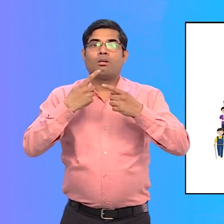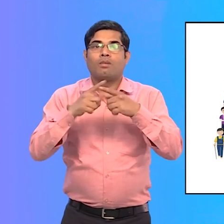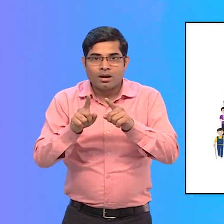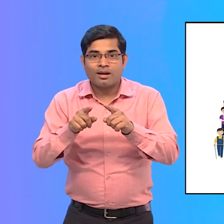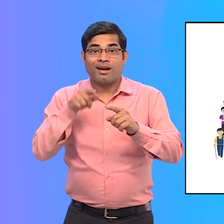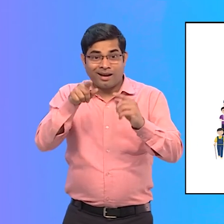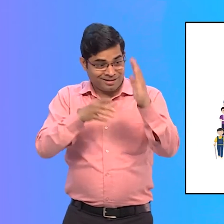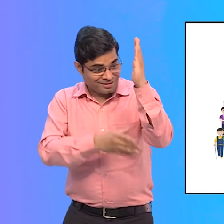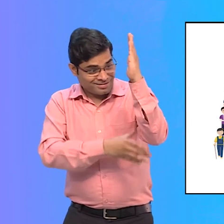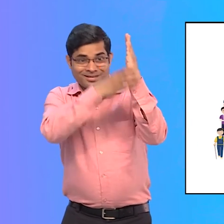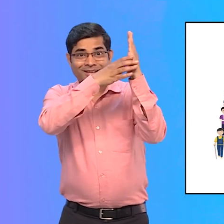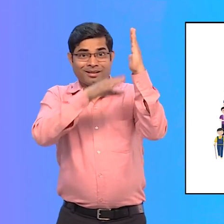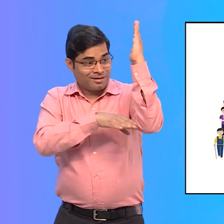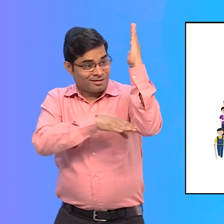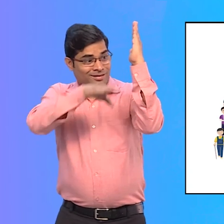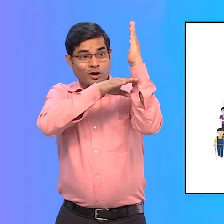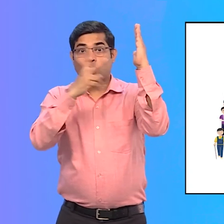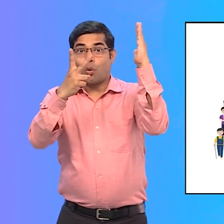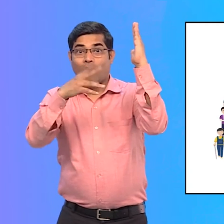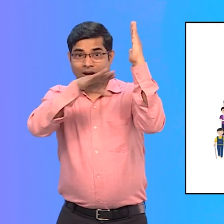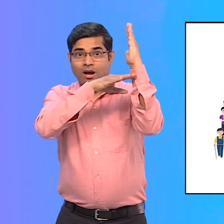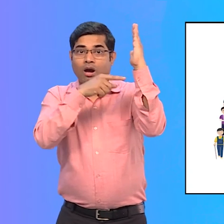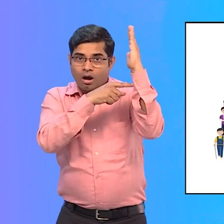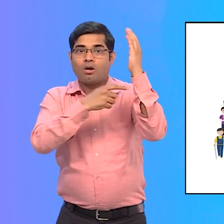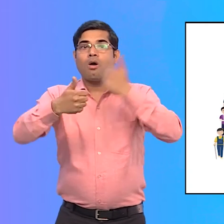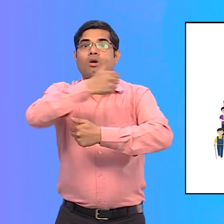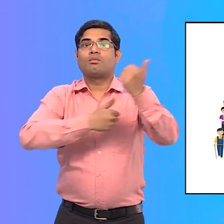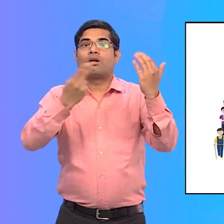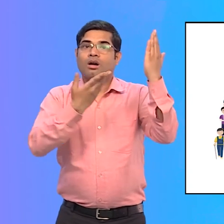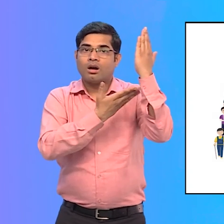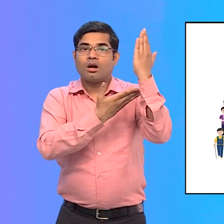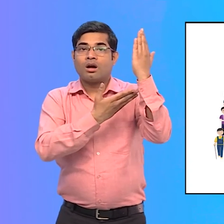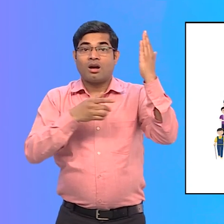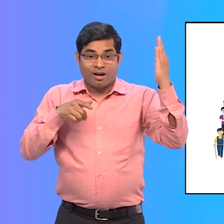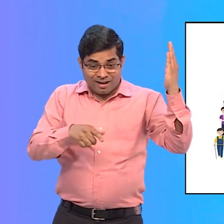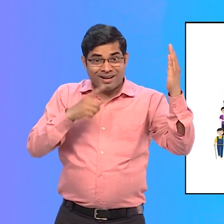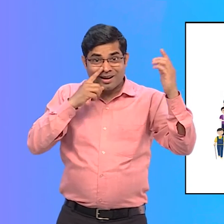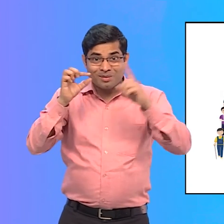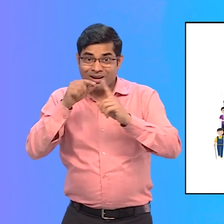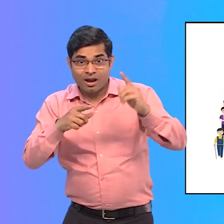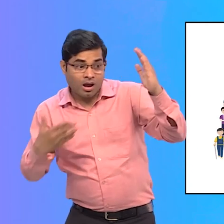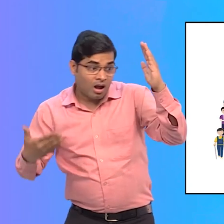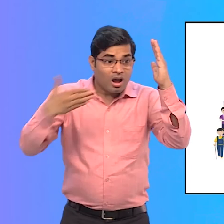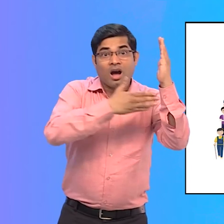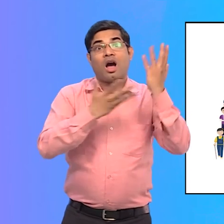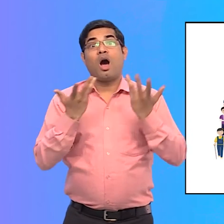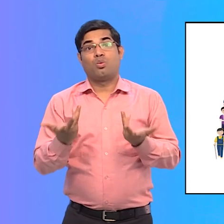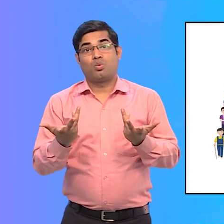है लेकिन वह दूसरी मंजिल पर हो रहा है है इसलिए वहां तक कैसे